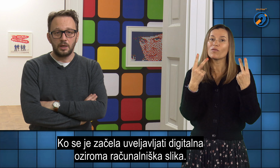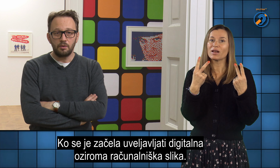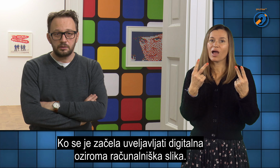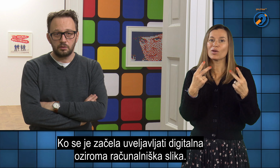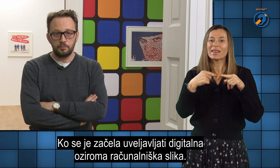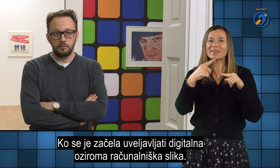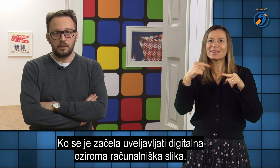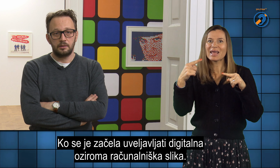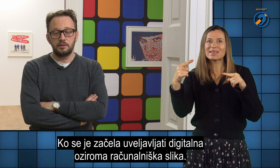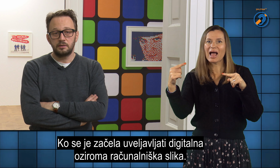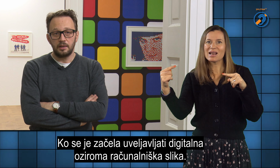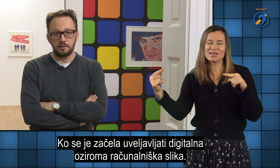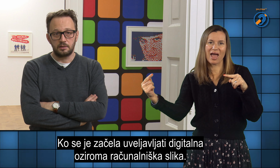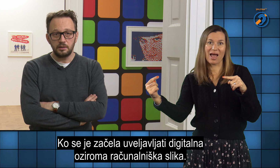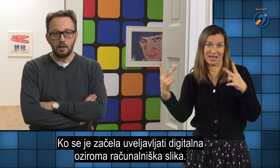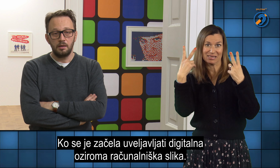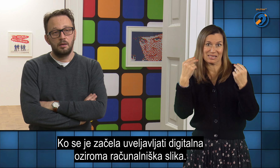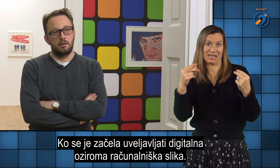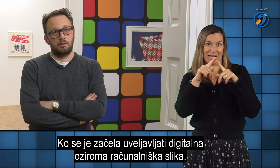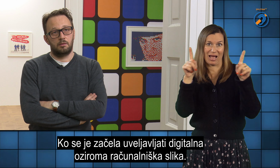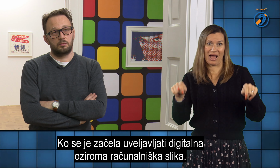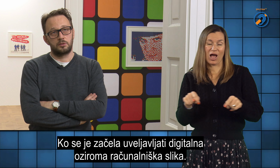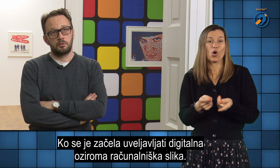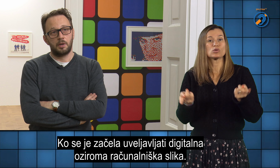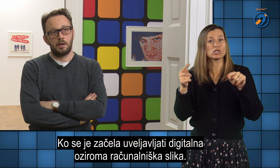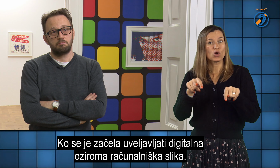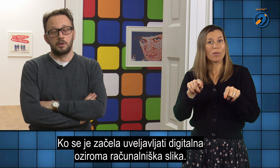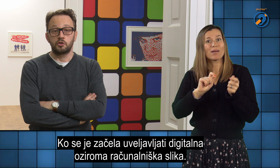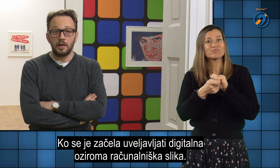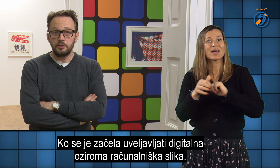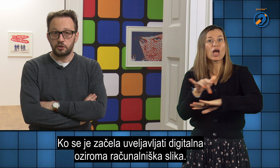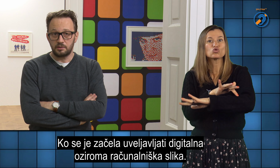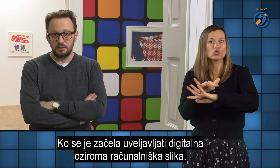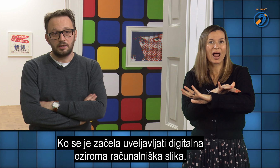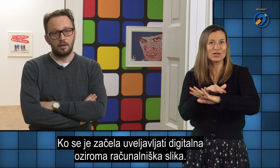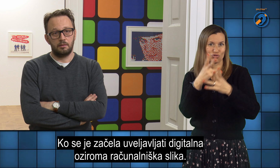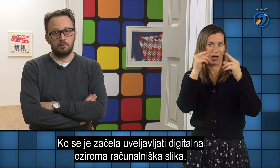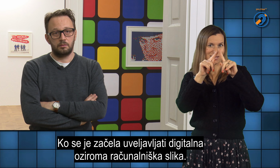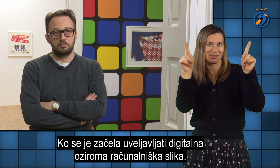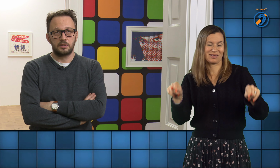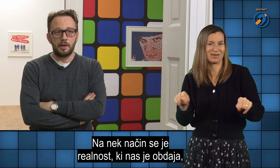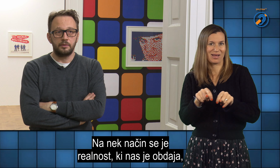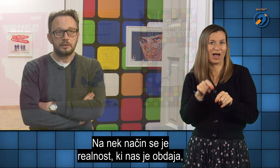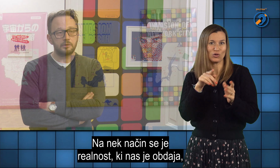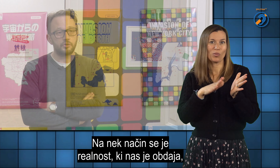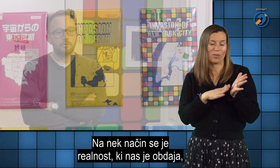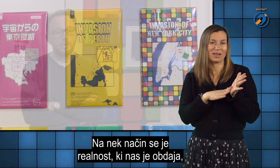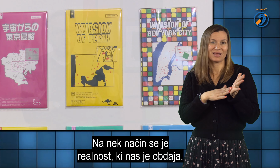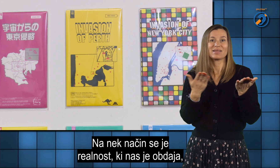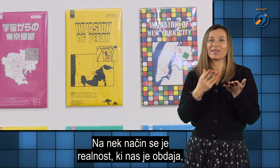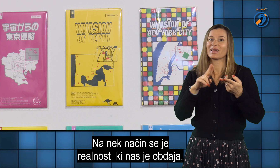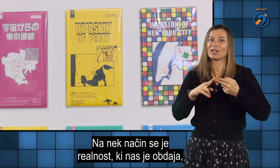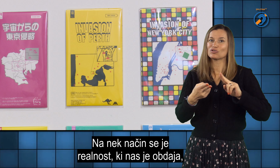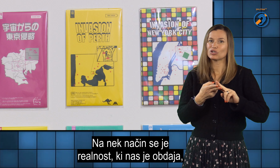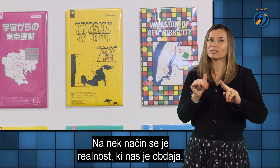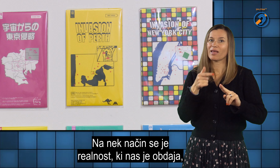začela uveljavljati tako imenovana digitalna slika oziroma računalniška slika, se pravi na nek način